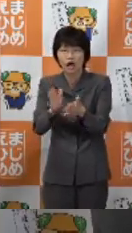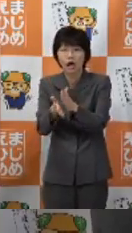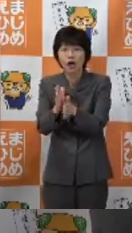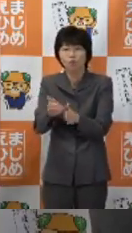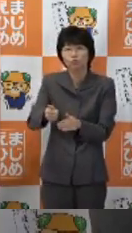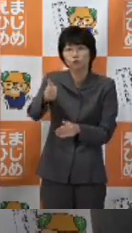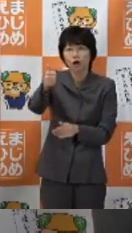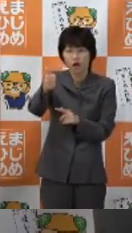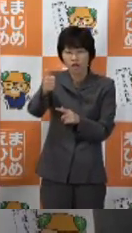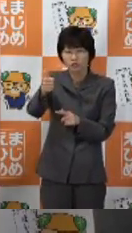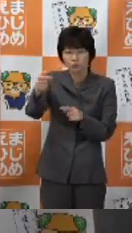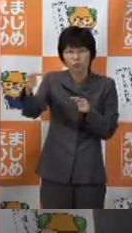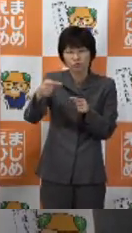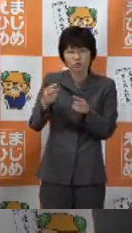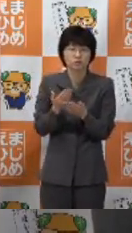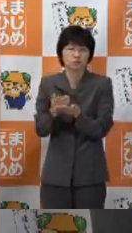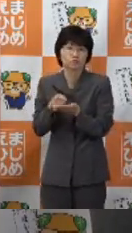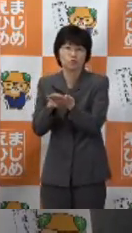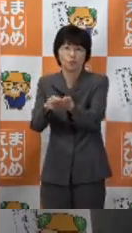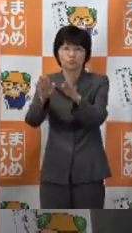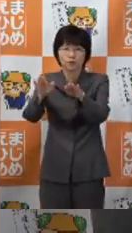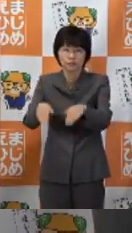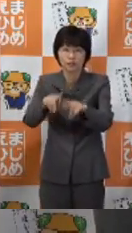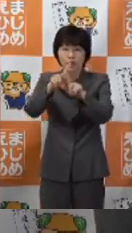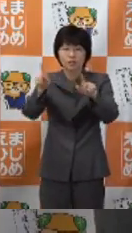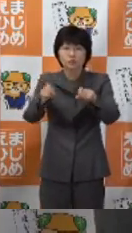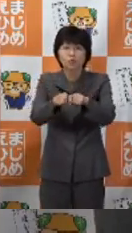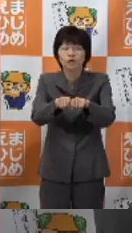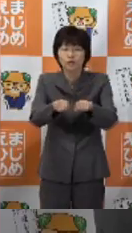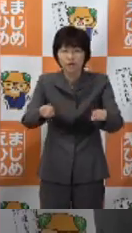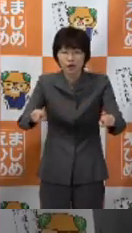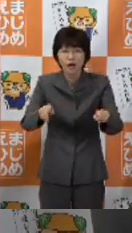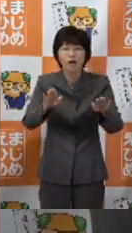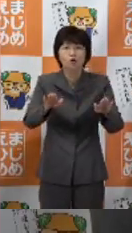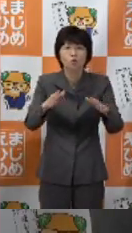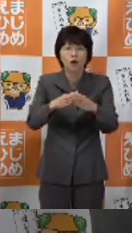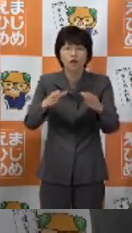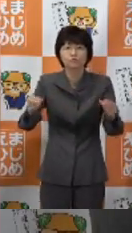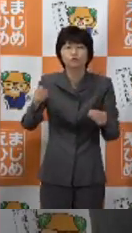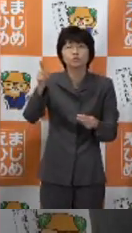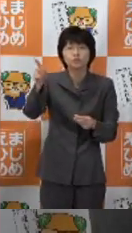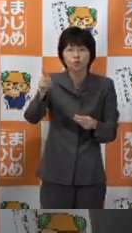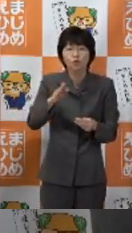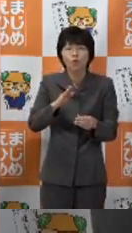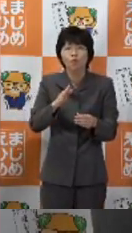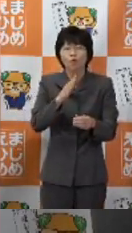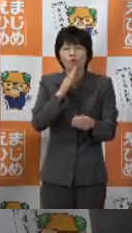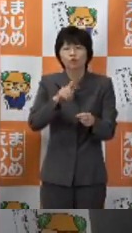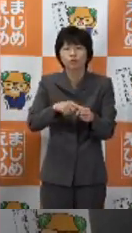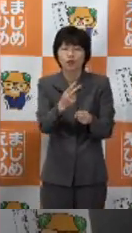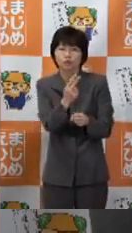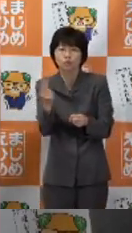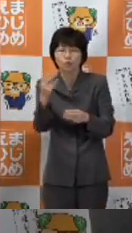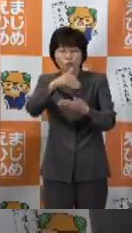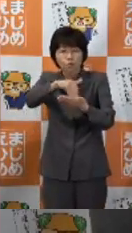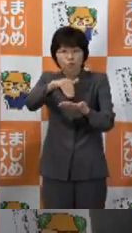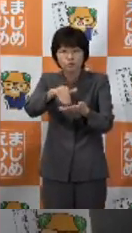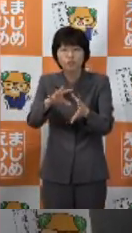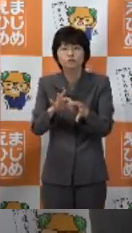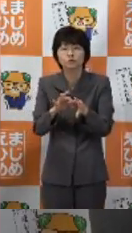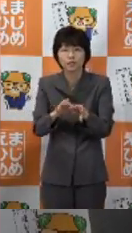7月にはへすぐ案の定間にも直接要望をさせていただきましたその結果